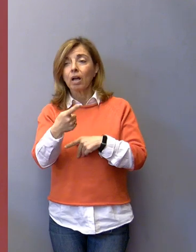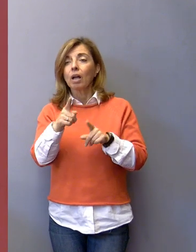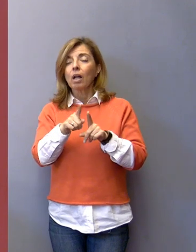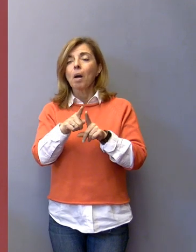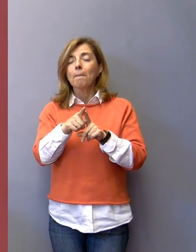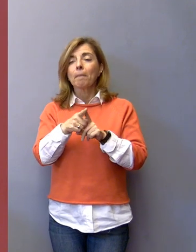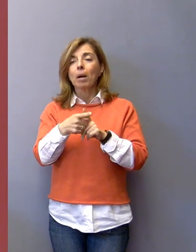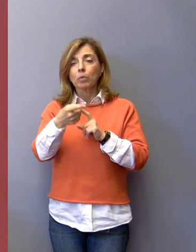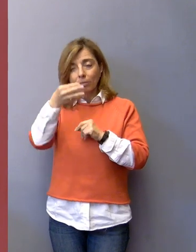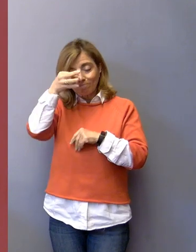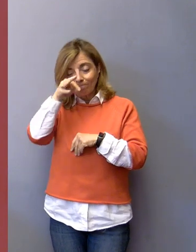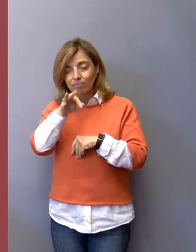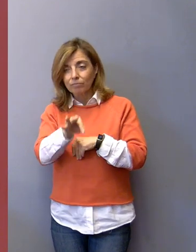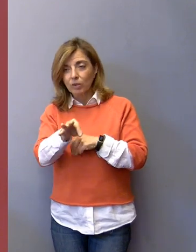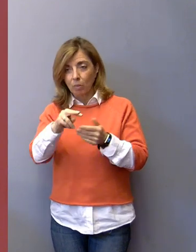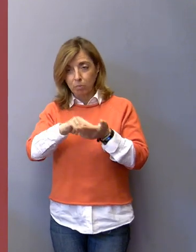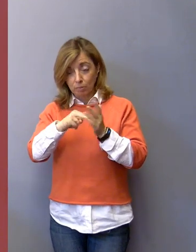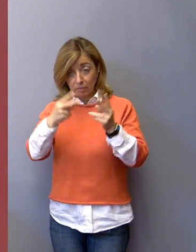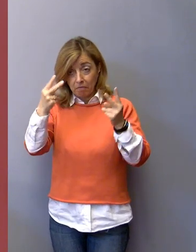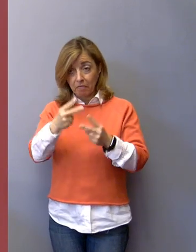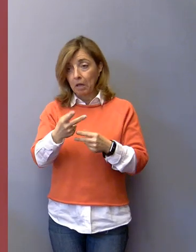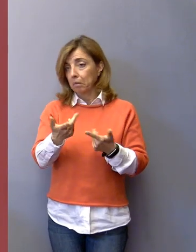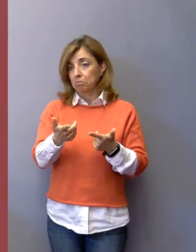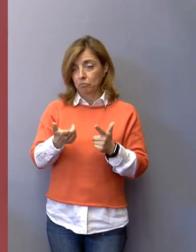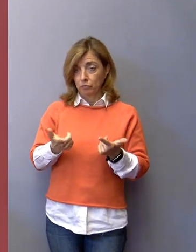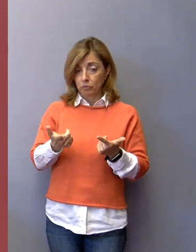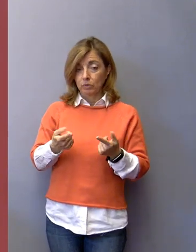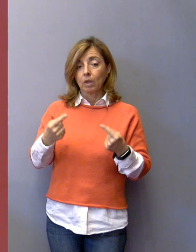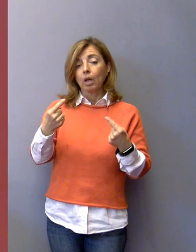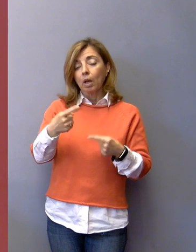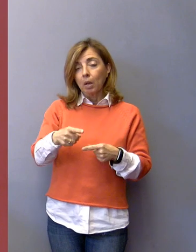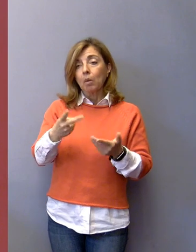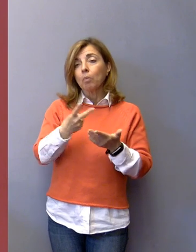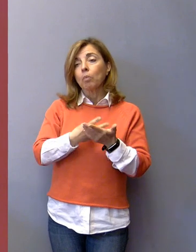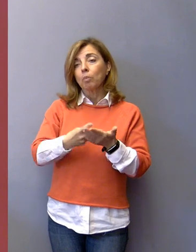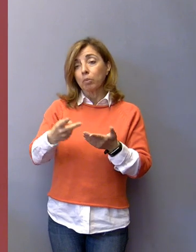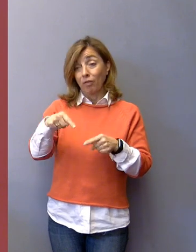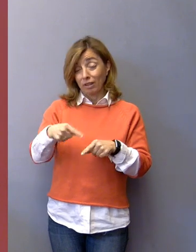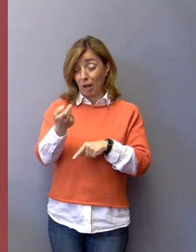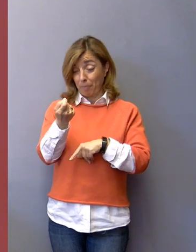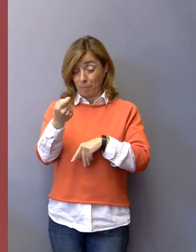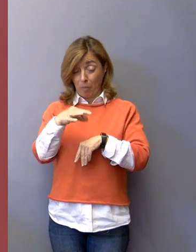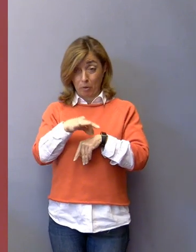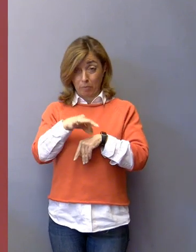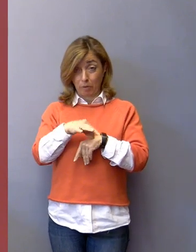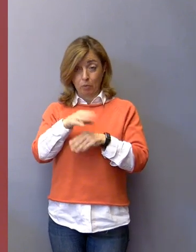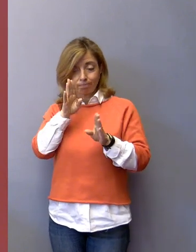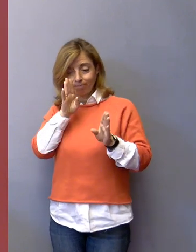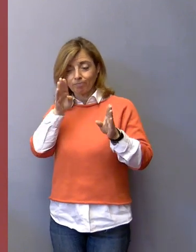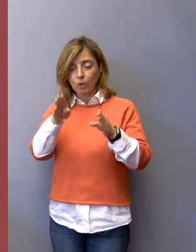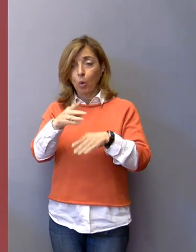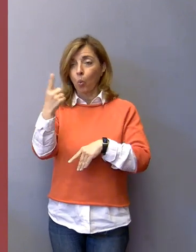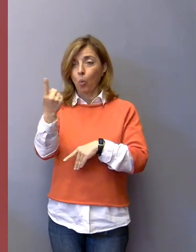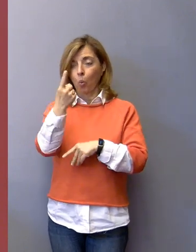provvedimento provo a rimediare nei pochi minuti che ho concentrandomi su un solo tema la questione dei servizi pubblici